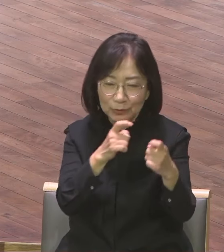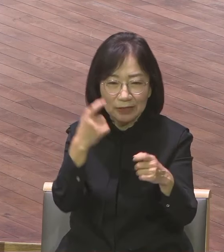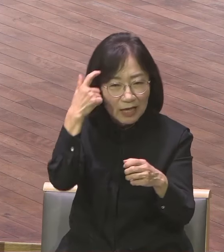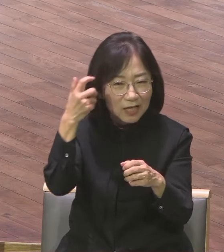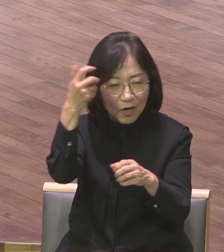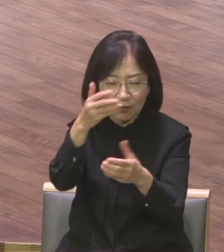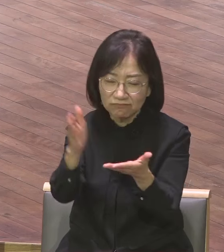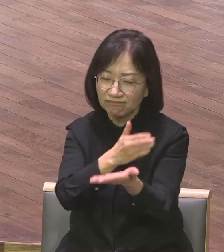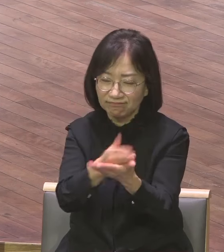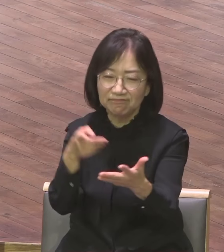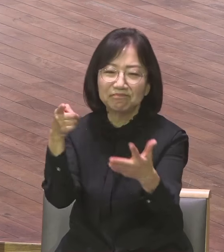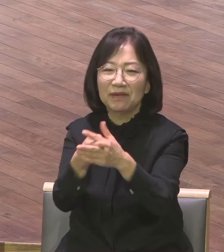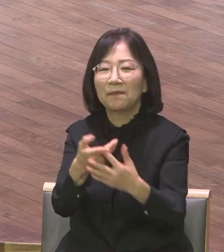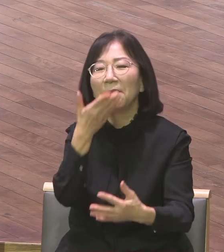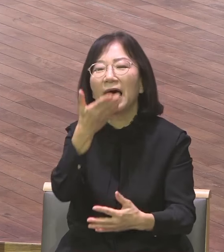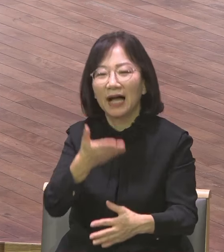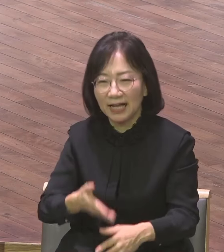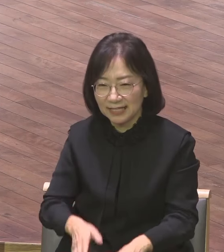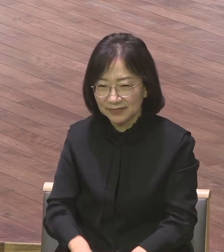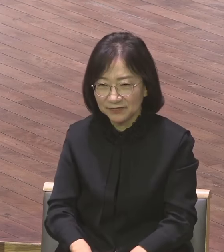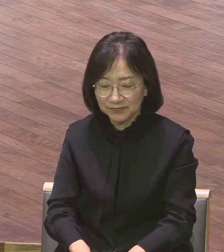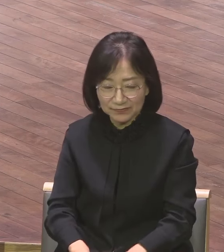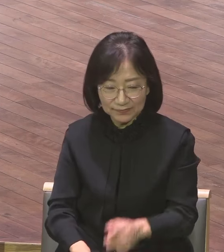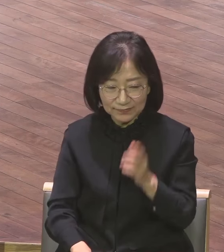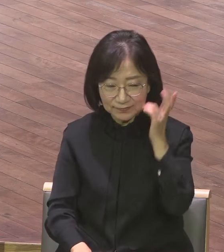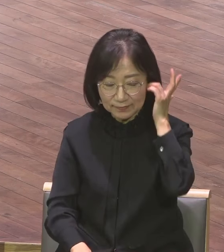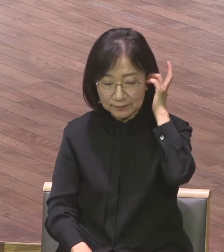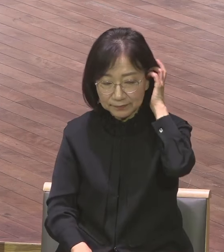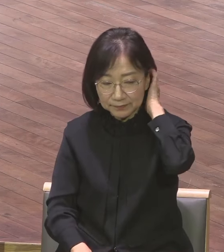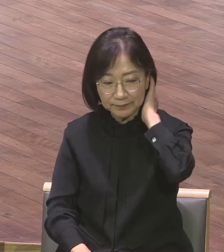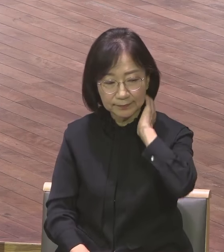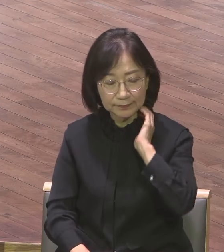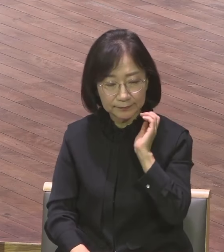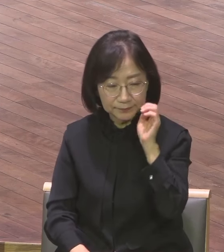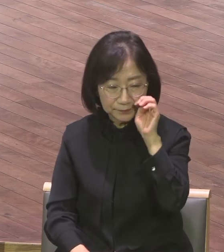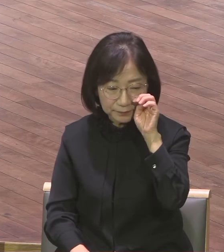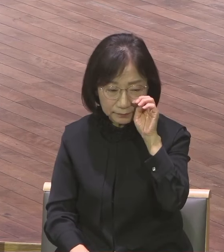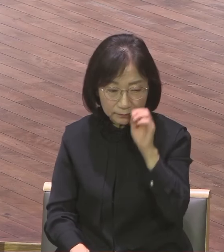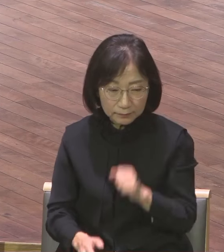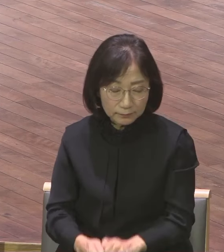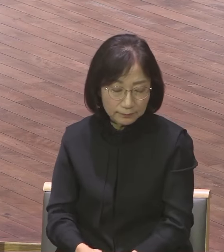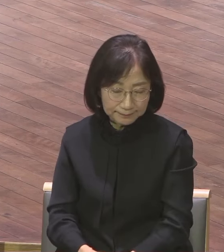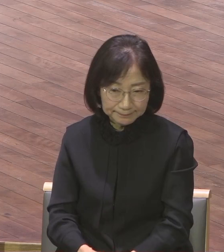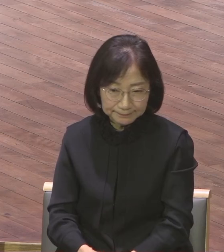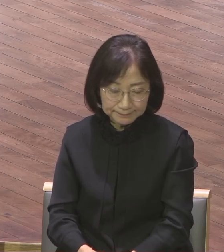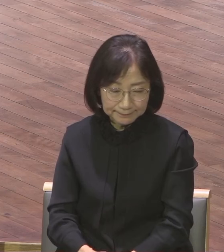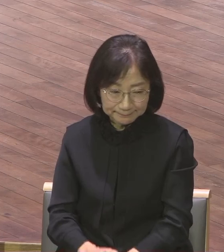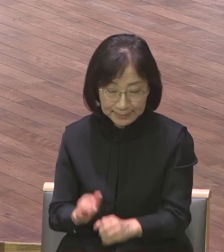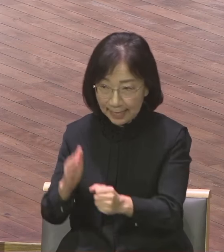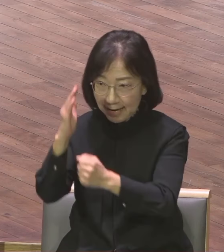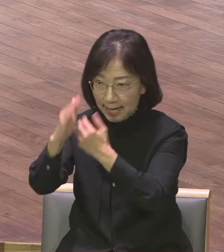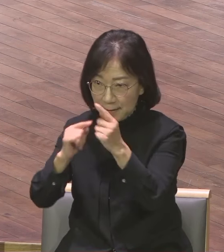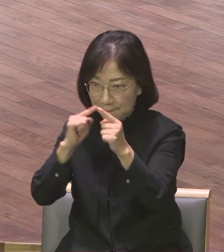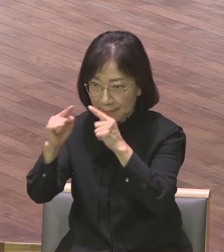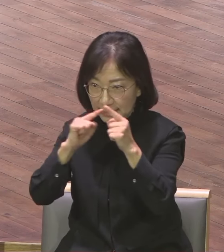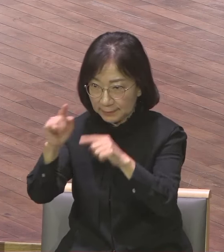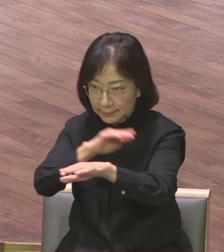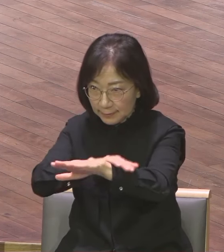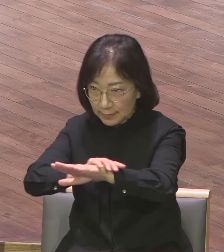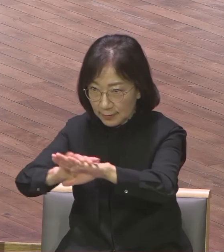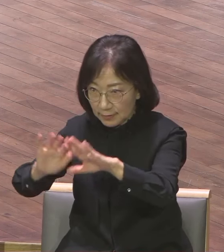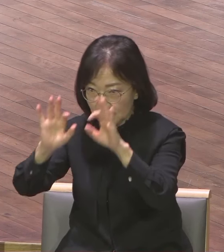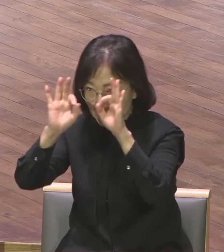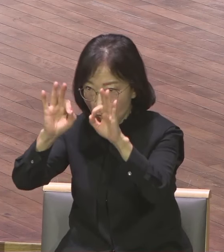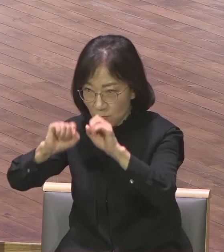자는 사도 요한과 다른 사도들이 지냈던 하나님의 말씀을 잘 듣고 그 말씀에